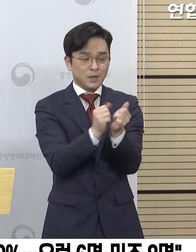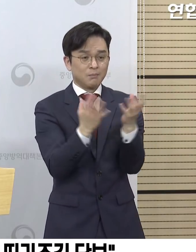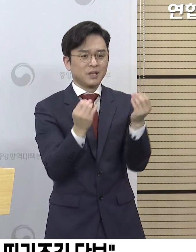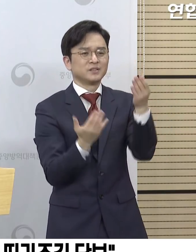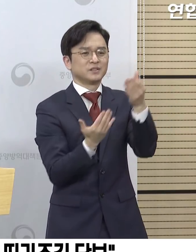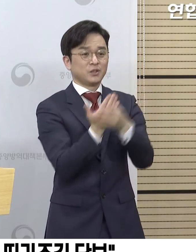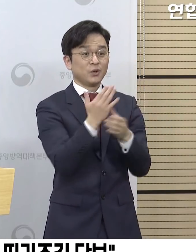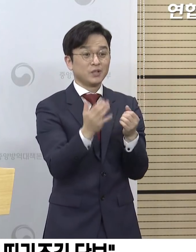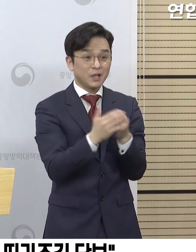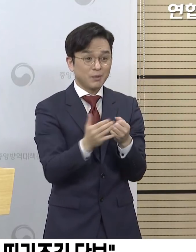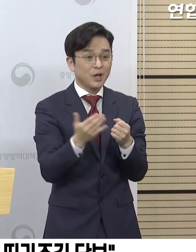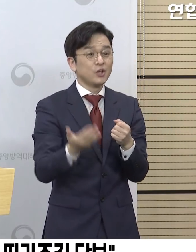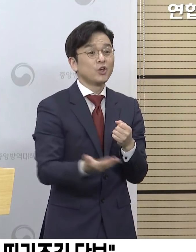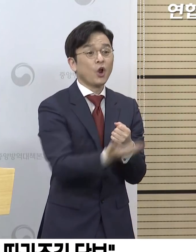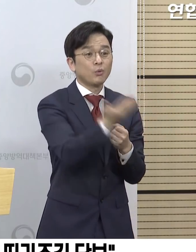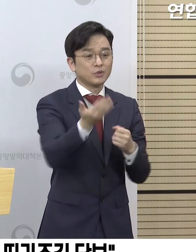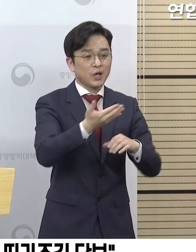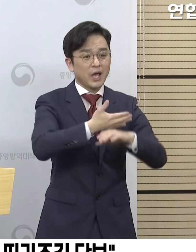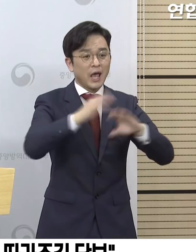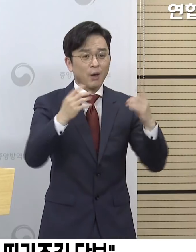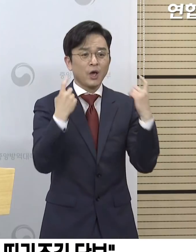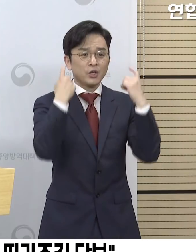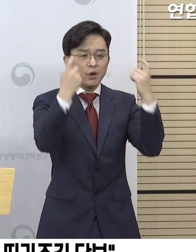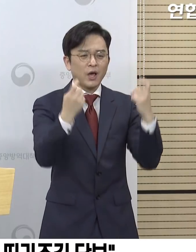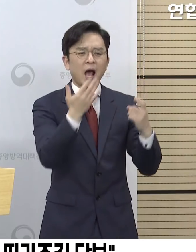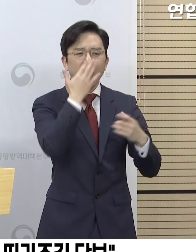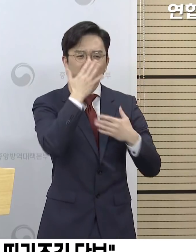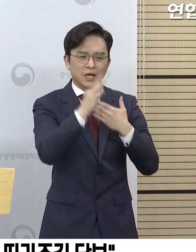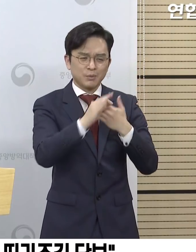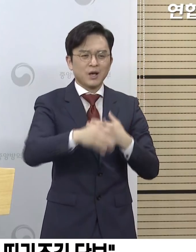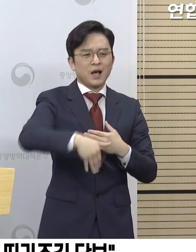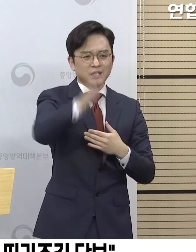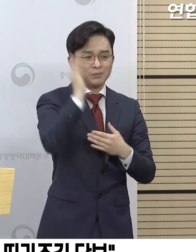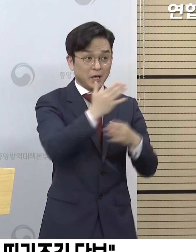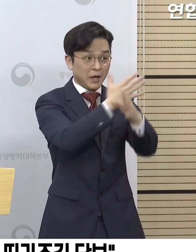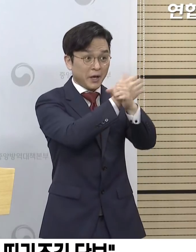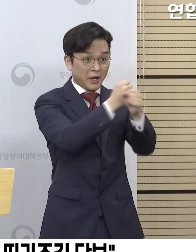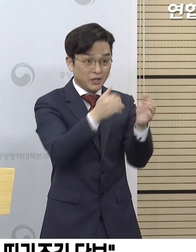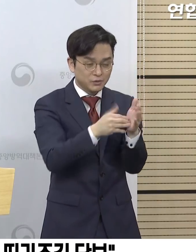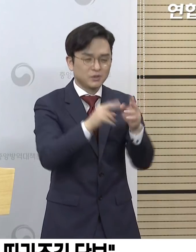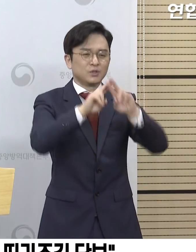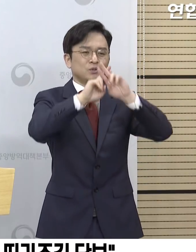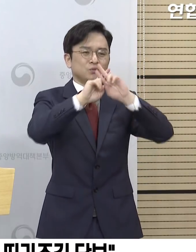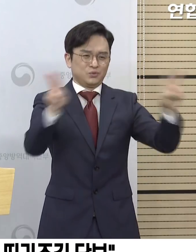당부드립니다. 시급하지 않은 해외여행은 연기하거나 취소하여 주시길 바랍니다.